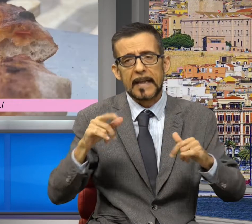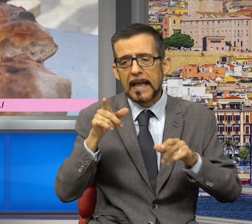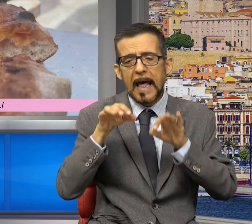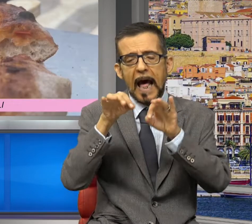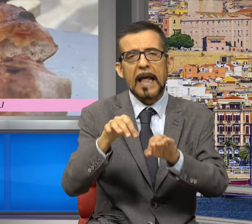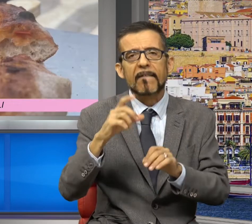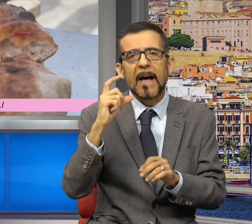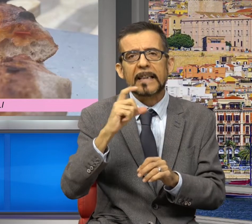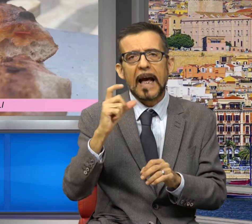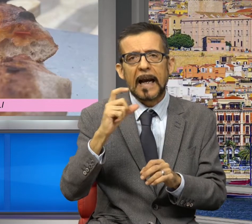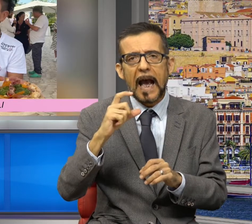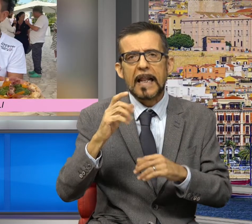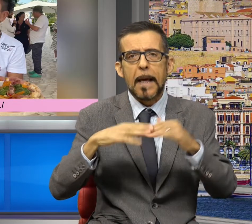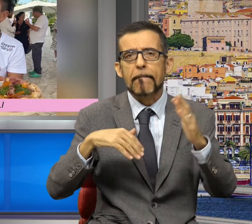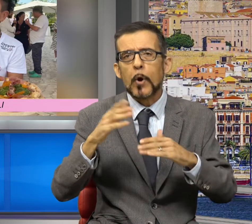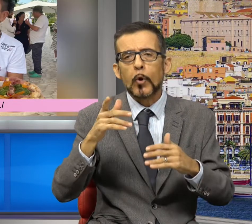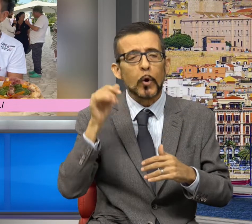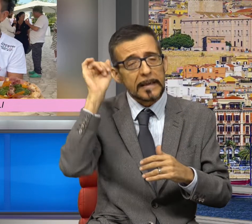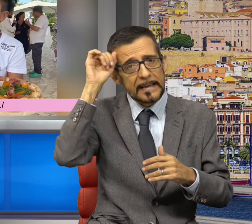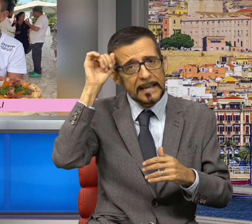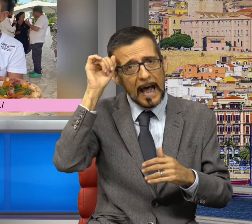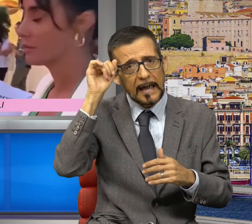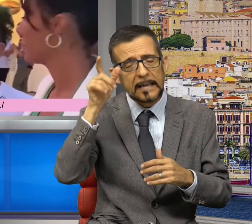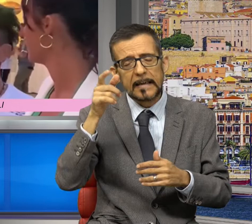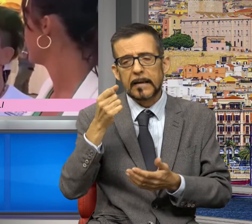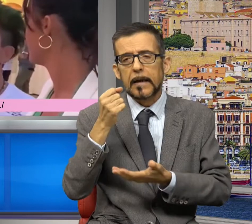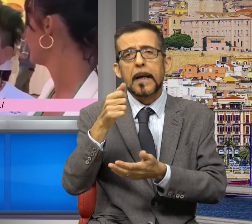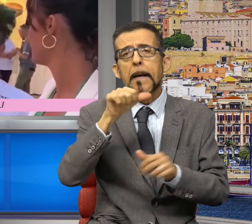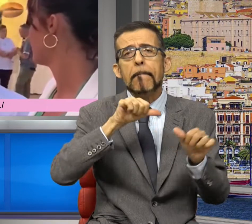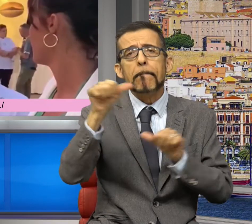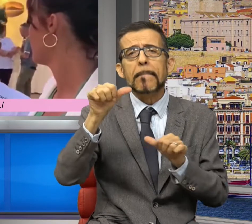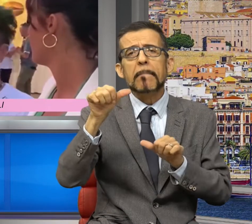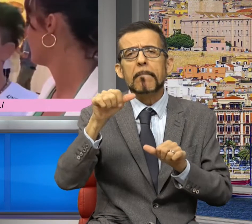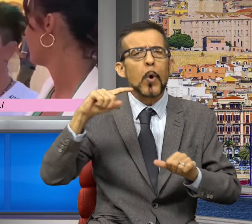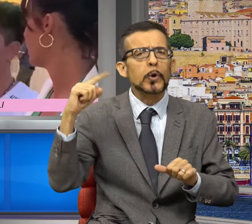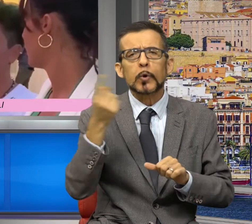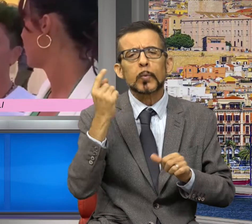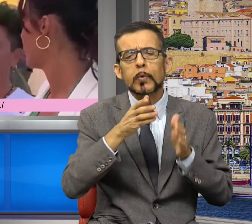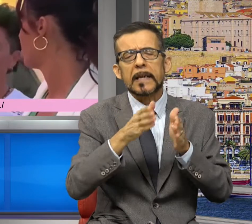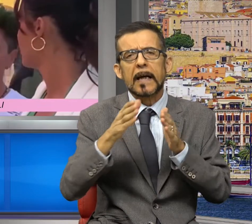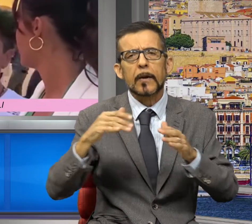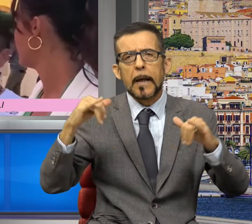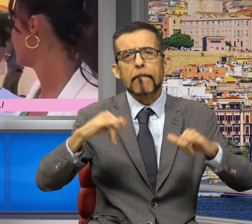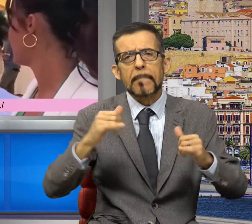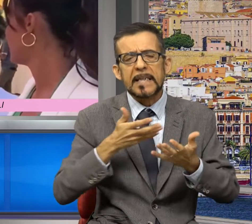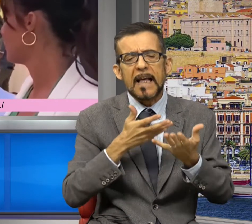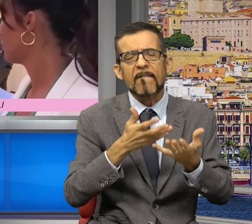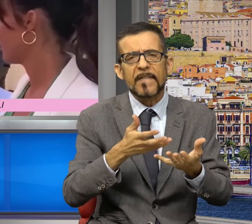prodotti made in Sardegna, si è aggiudicata i primi posti in tutte le categorie: pizza fritta, gourmet, cornicione, vegetariana, e la somma